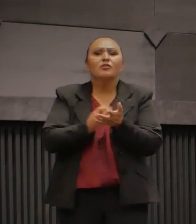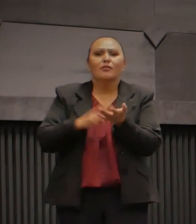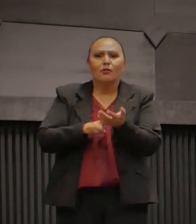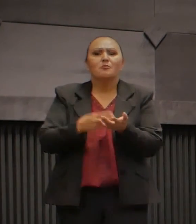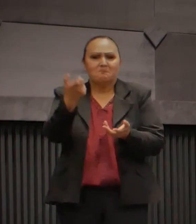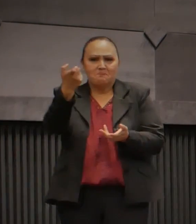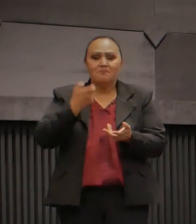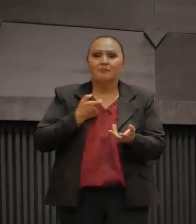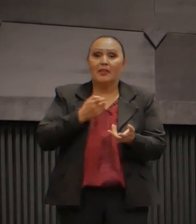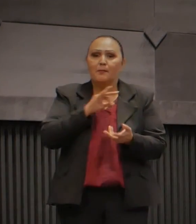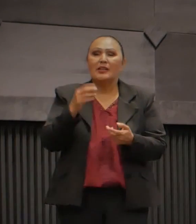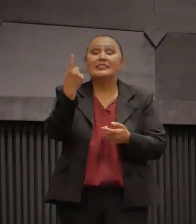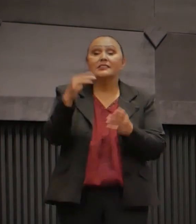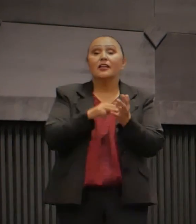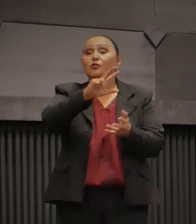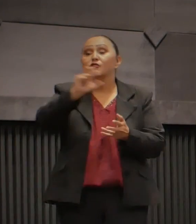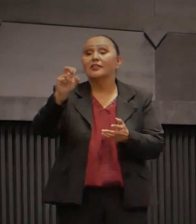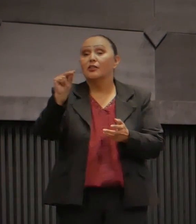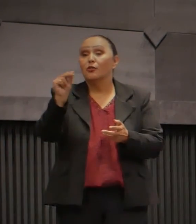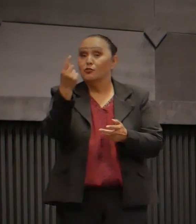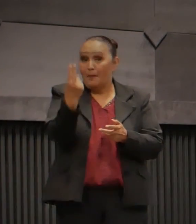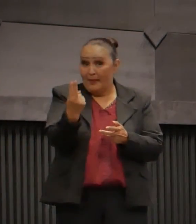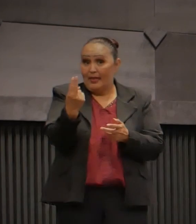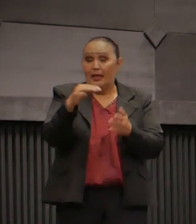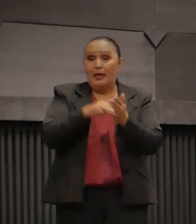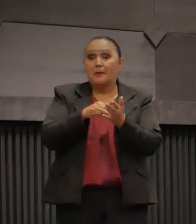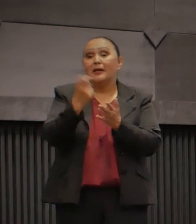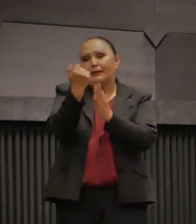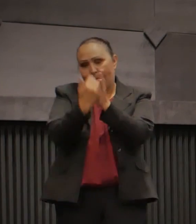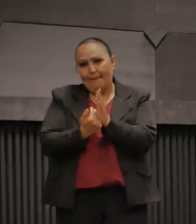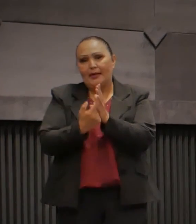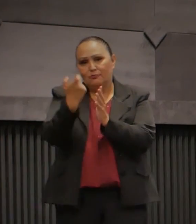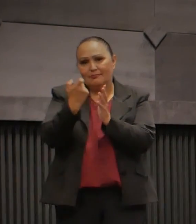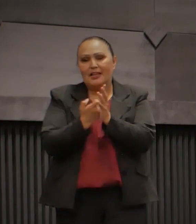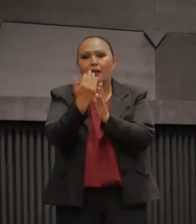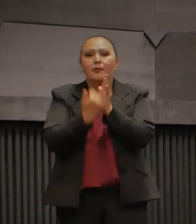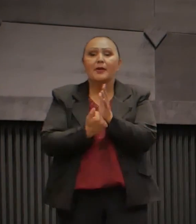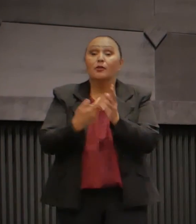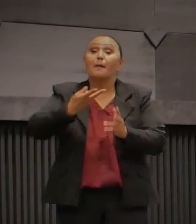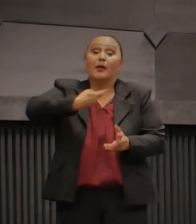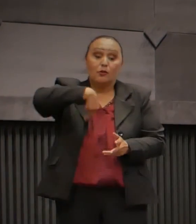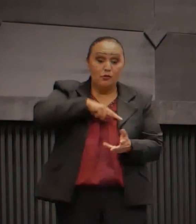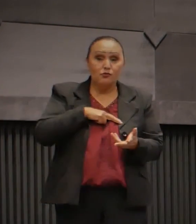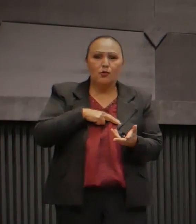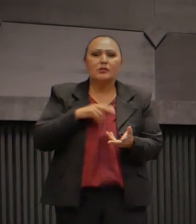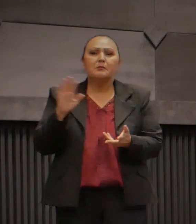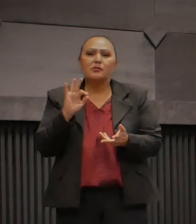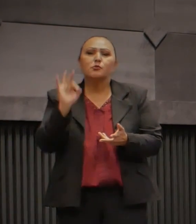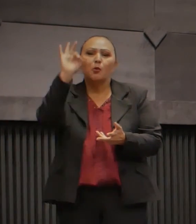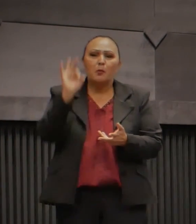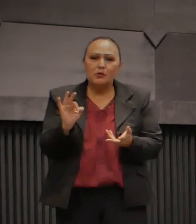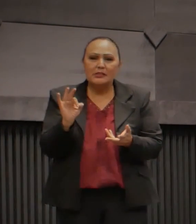mínimos, 182 mil ganan menos de un salario mínimo, y de todas nosotras se estima